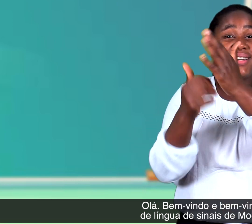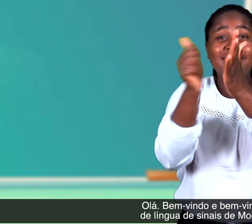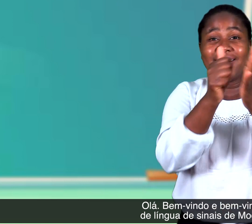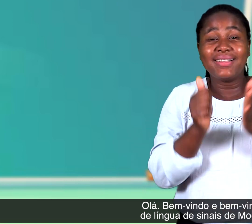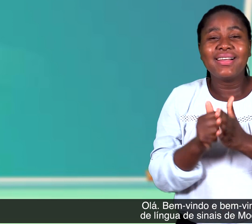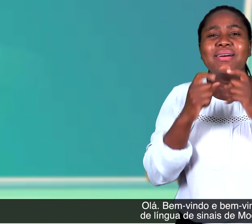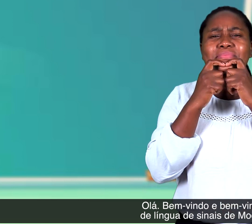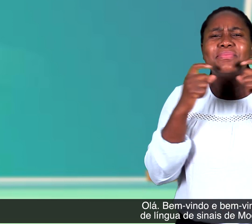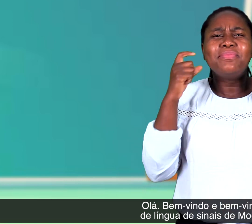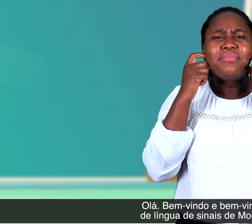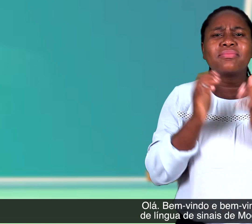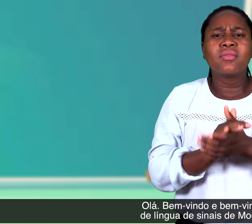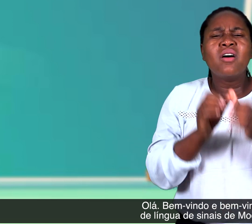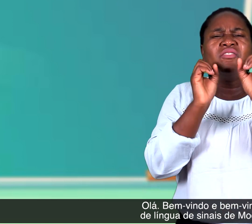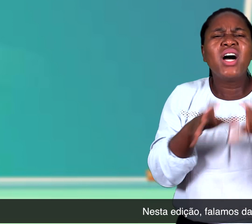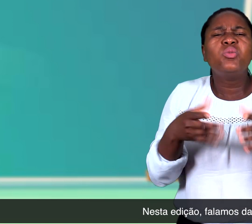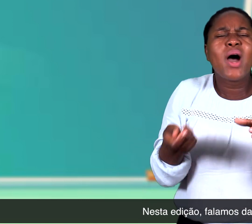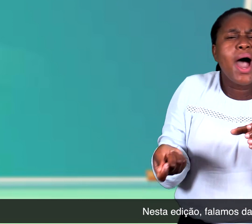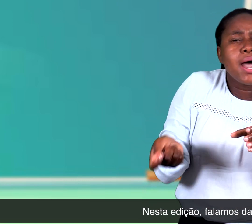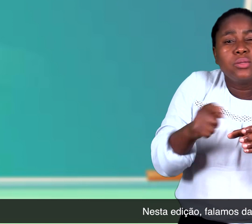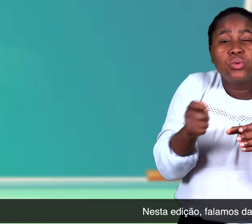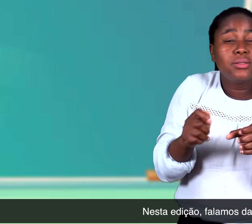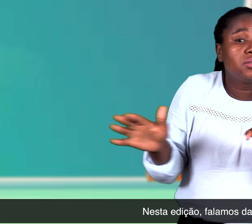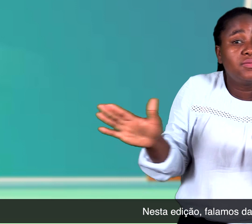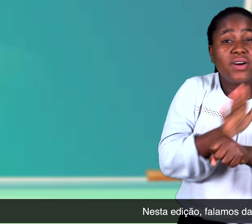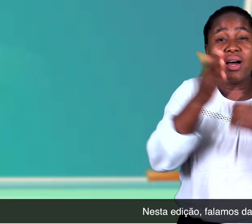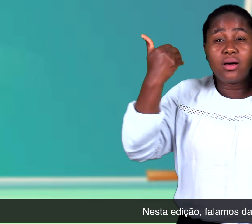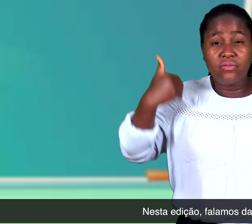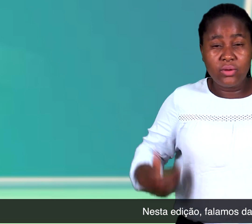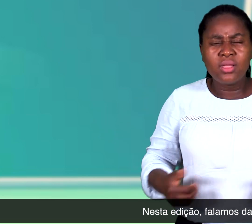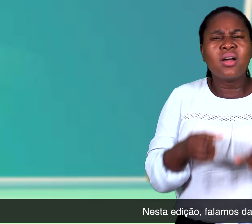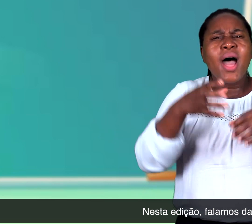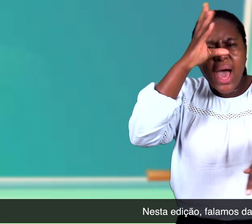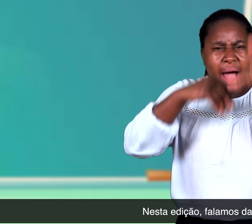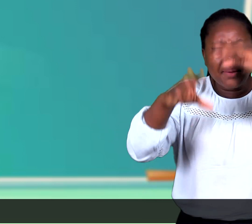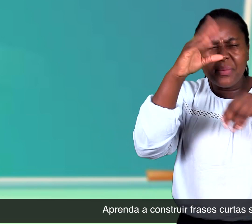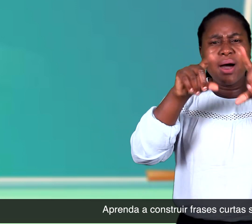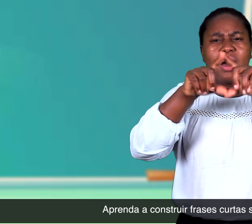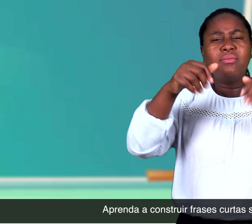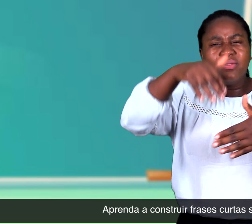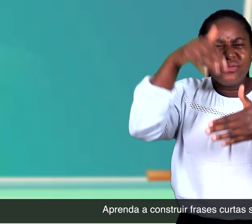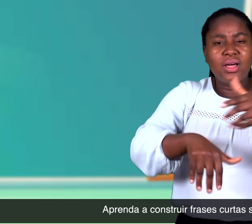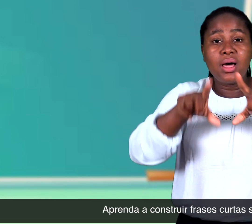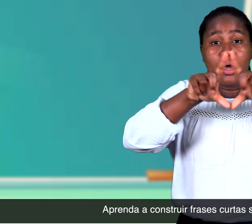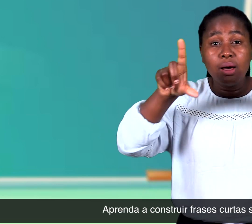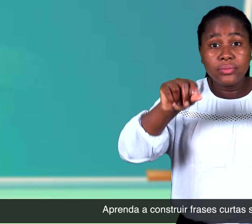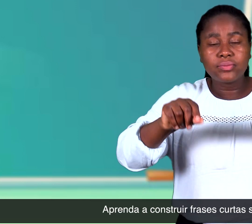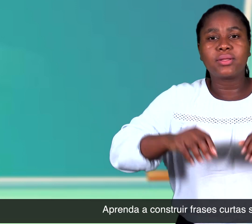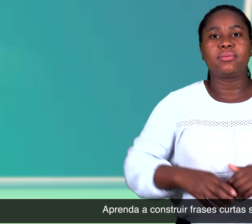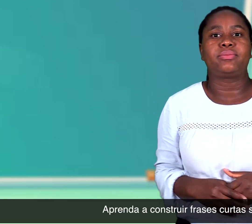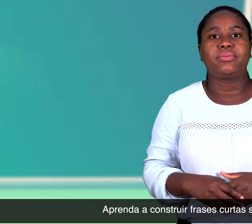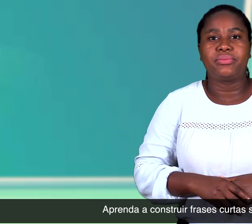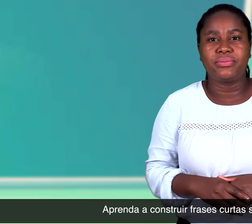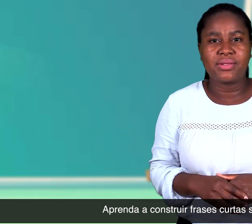aula de língua de sinais de Moçambique. Nesta edição, vamos falar da diabetes. Aprenda a construir frases